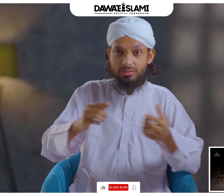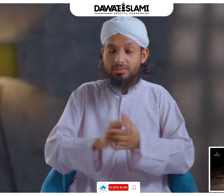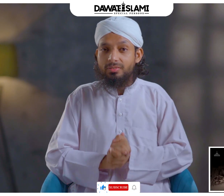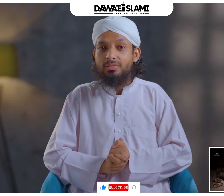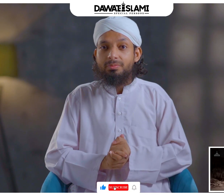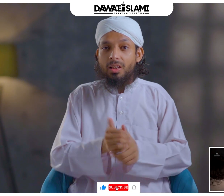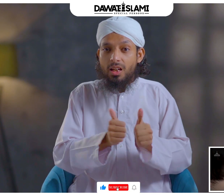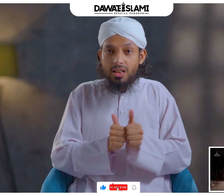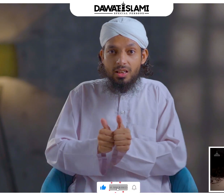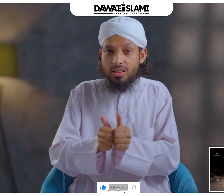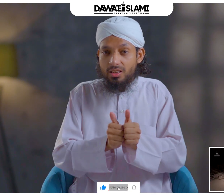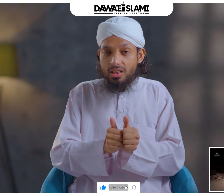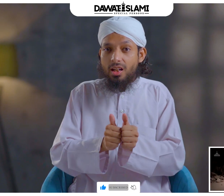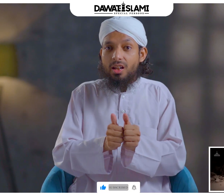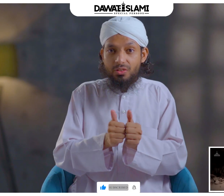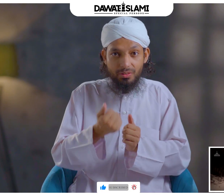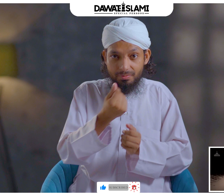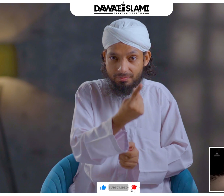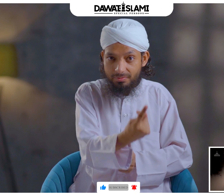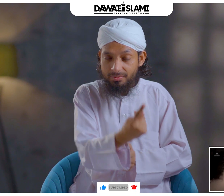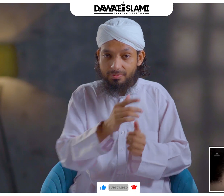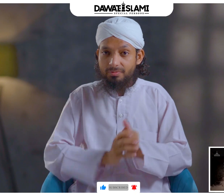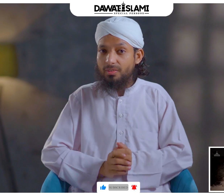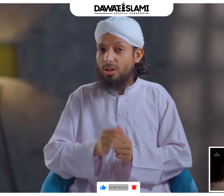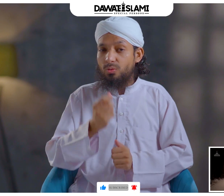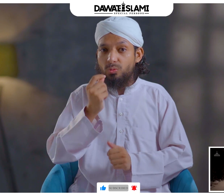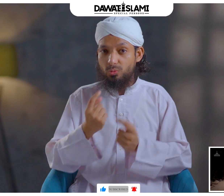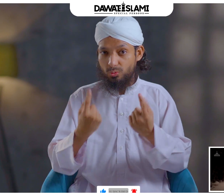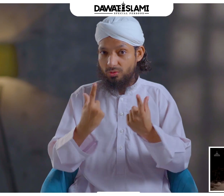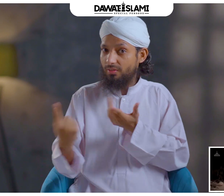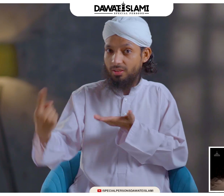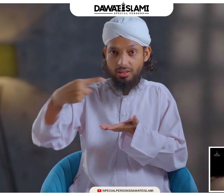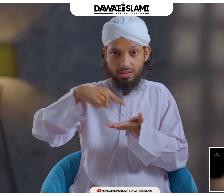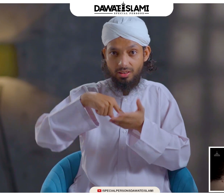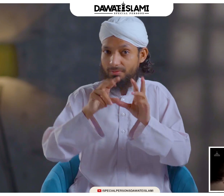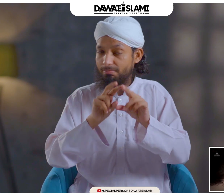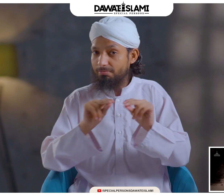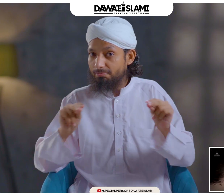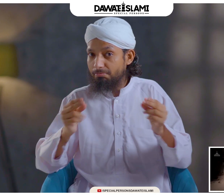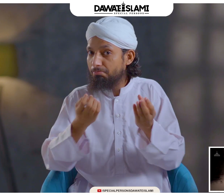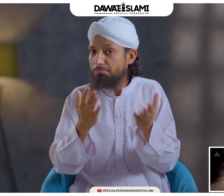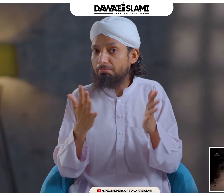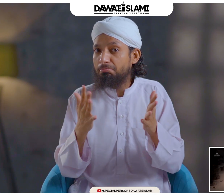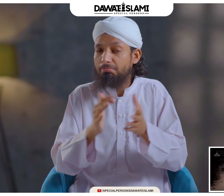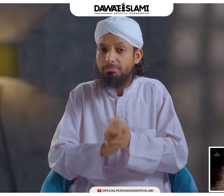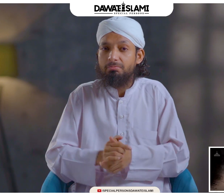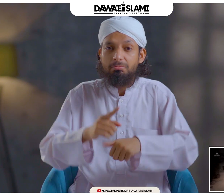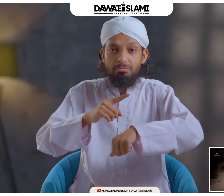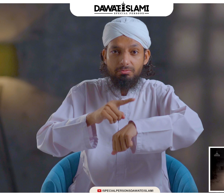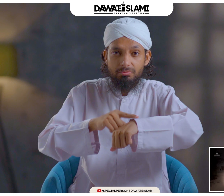دونوں مدعی بھی حاضر ہیں، حضرت ابوذر غفاری رضی اللہ تعالیٰ عنہ بھی موجود ہیں، لیکن نوجوان ابھی تک پلٹ کر نہ آیا